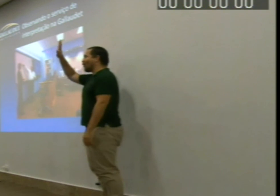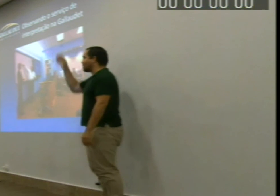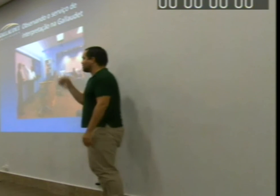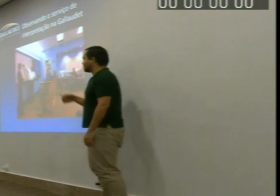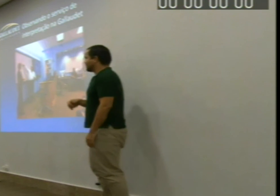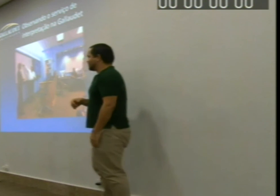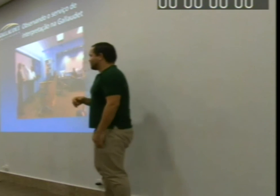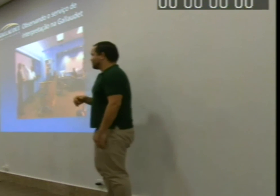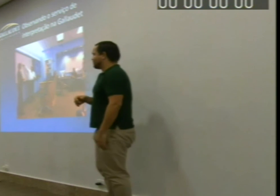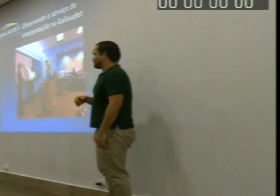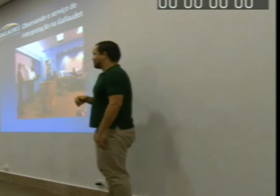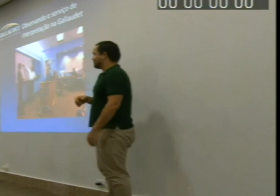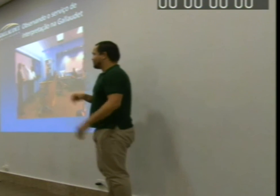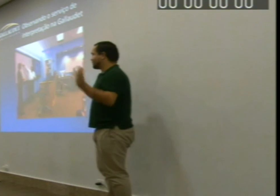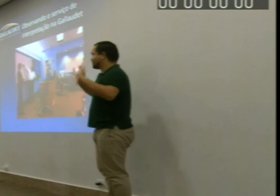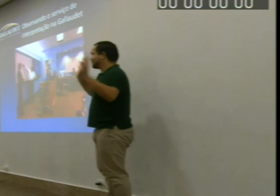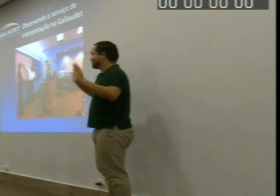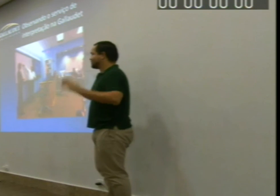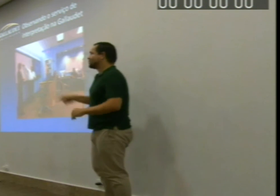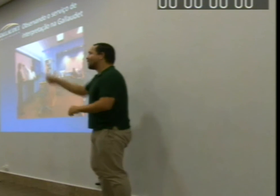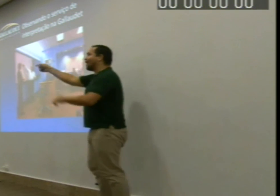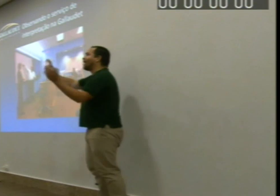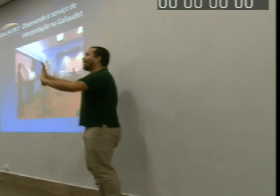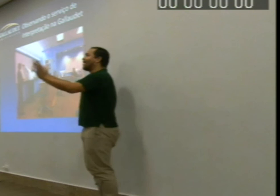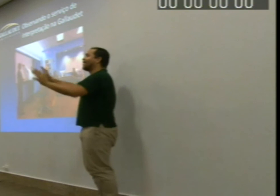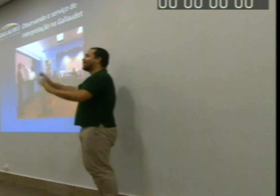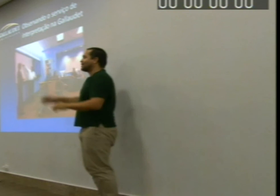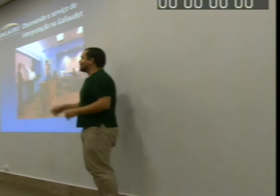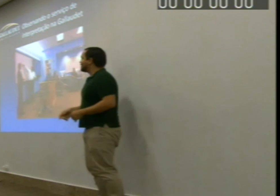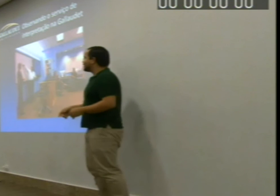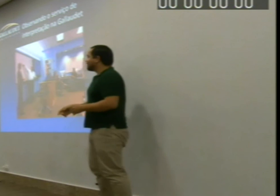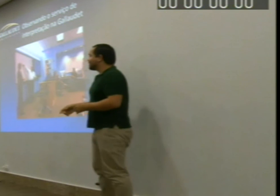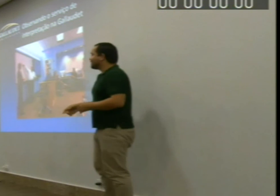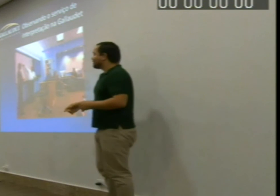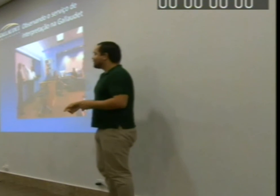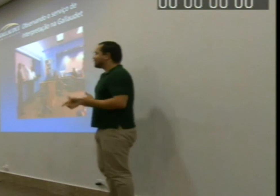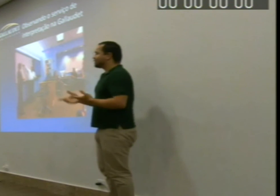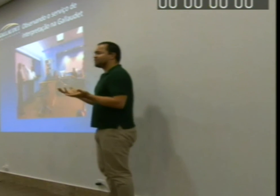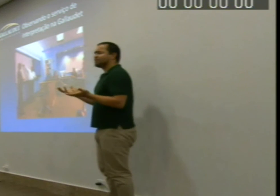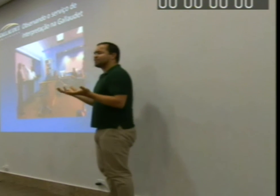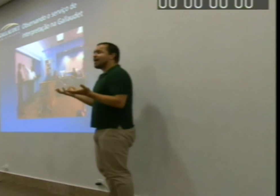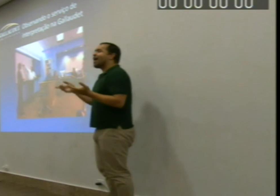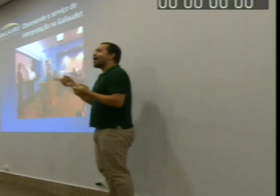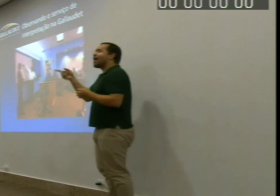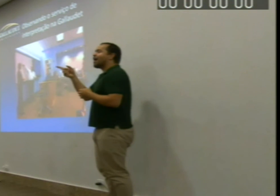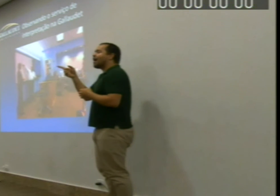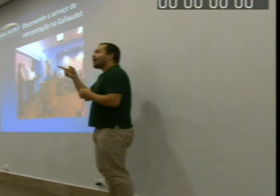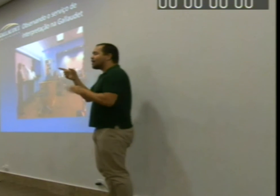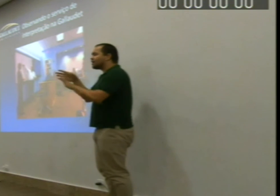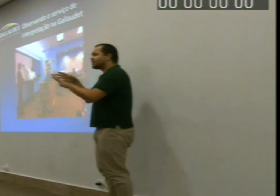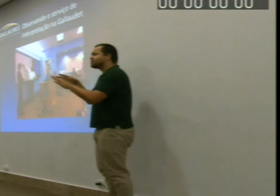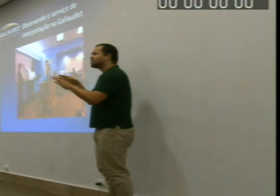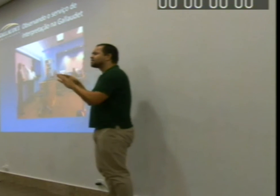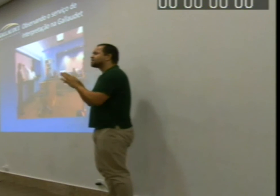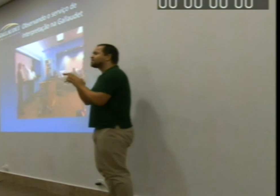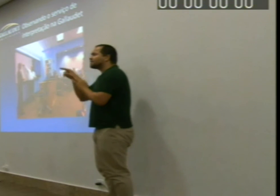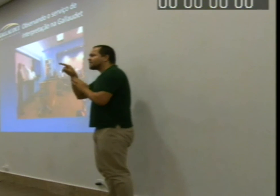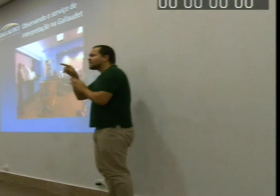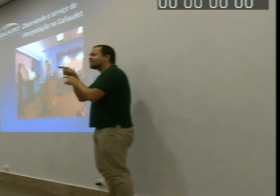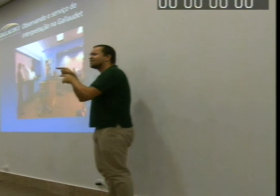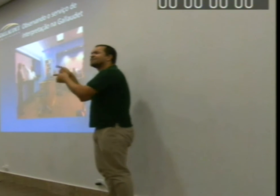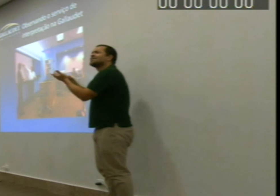oi ele viu que tudo que ele fazia interprete fazer também tudo que ele fazia interprete copiava ué mas por que que ela tá